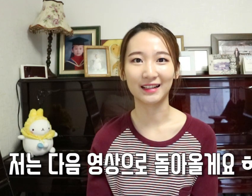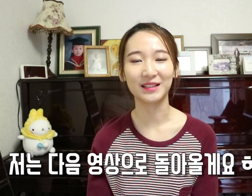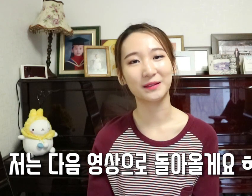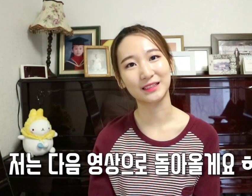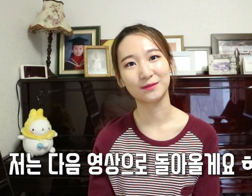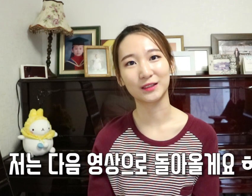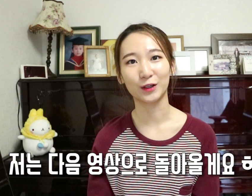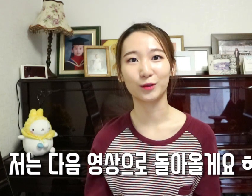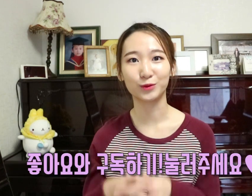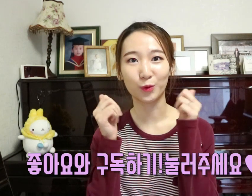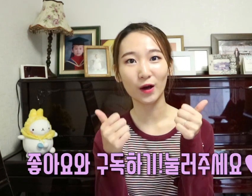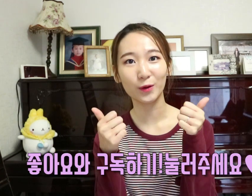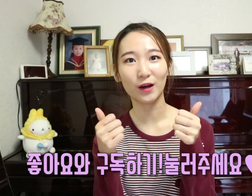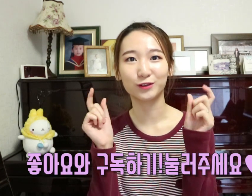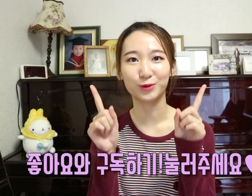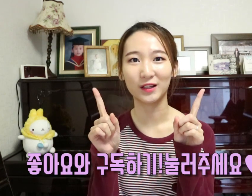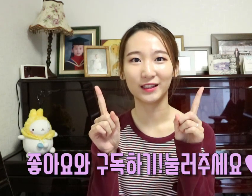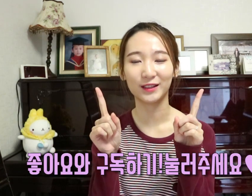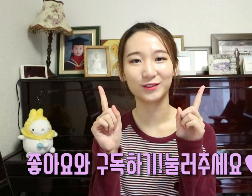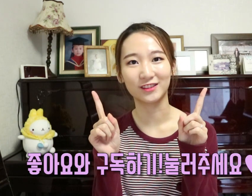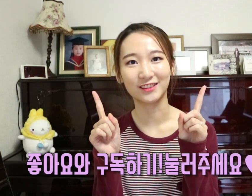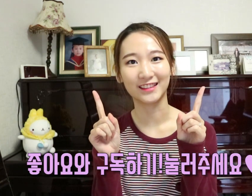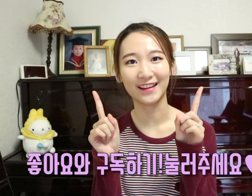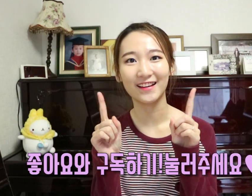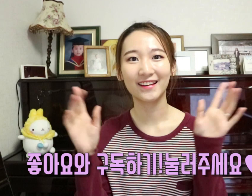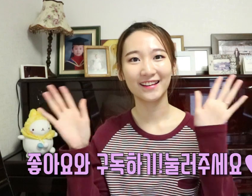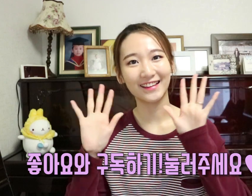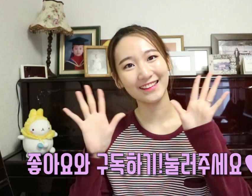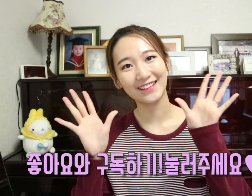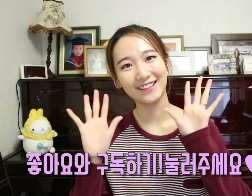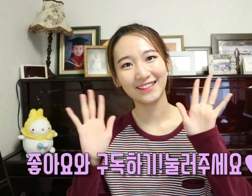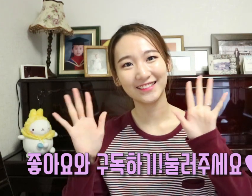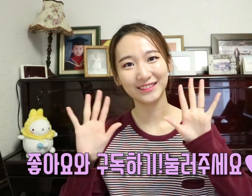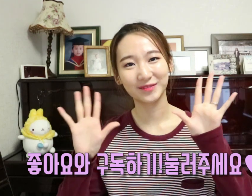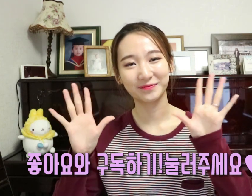영상에서 뵙겠습니다. 여러분 좋아요와 구독하기 꼭 눌러주세요. 안녕.